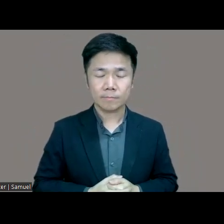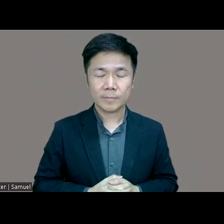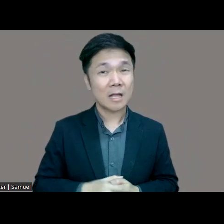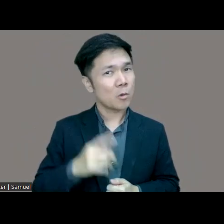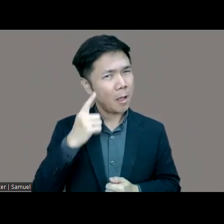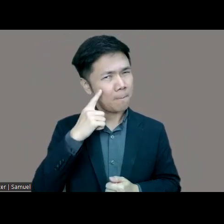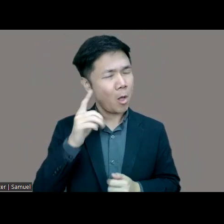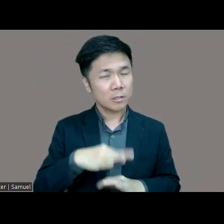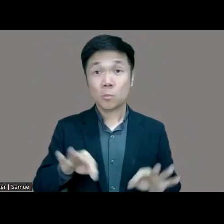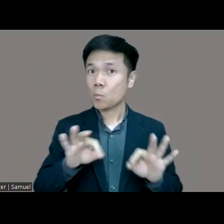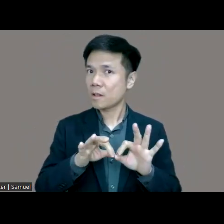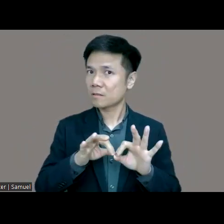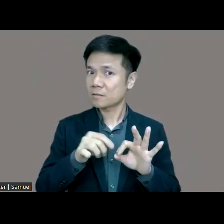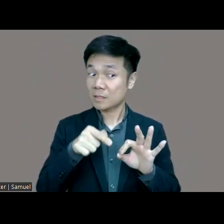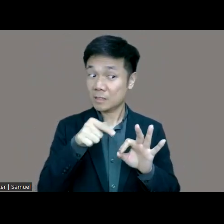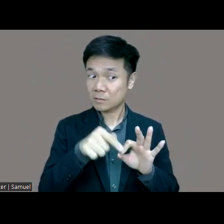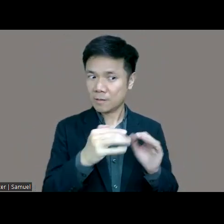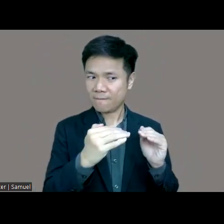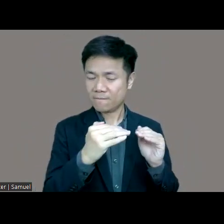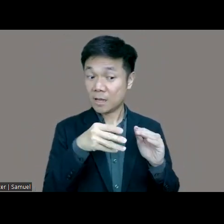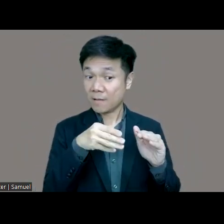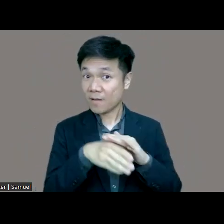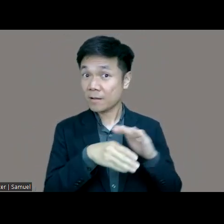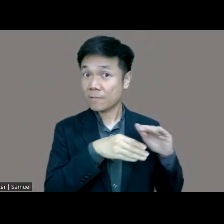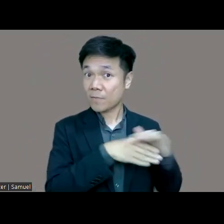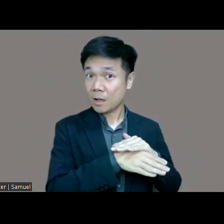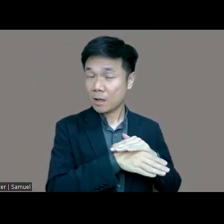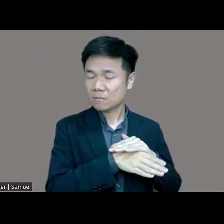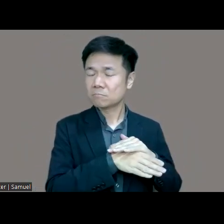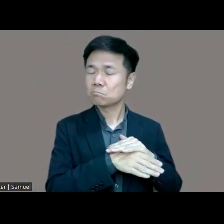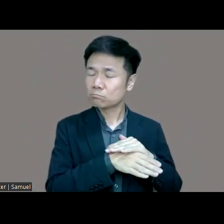l'accommodation pour l'accommodation raisonnable.